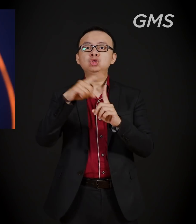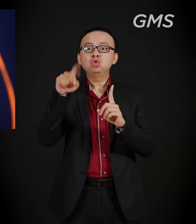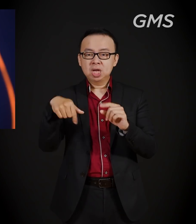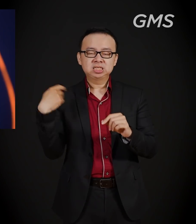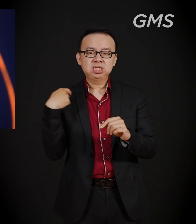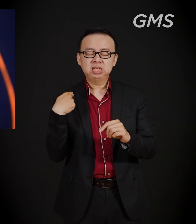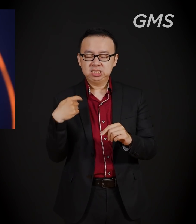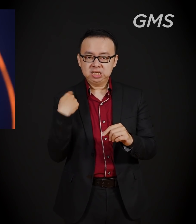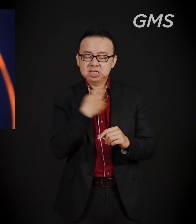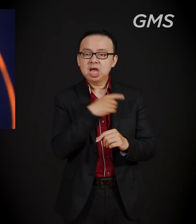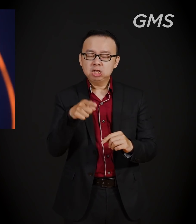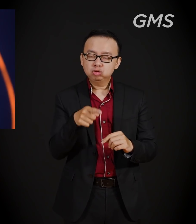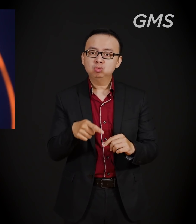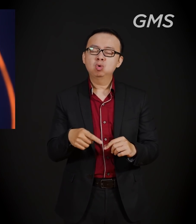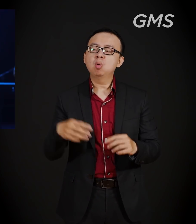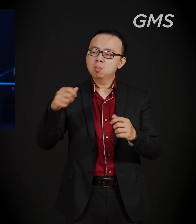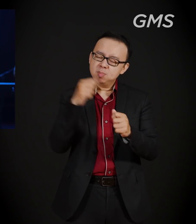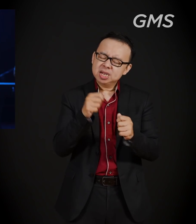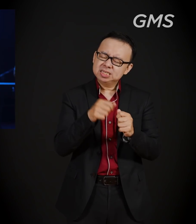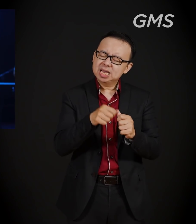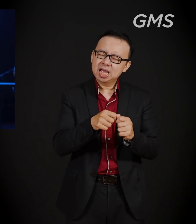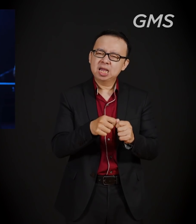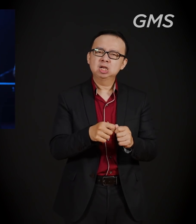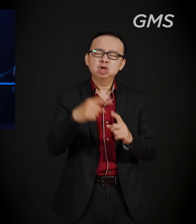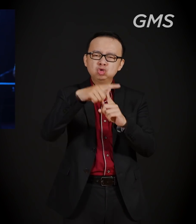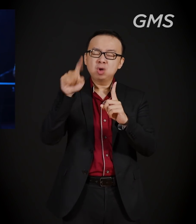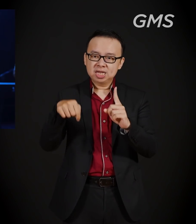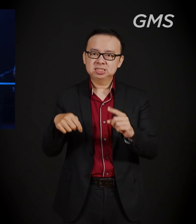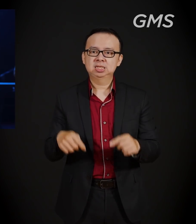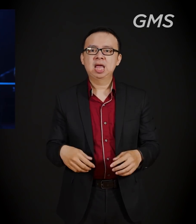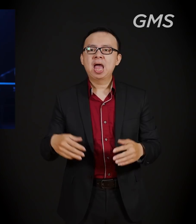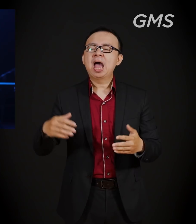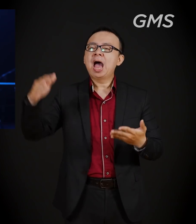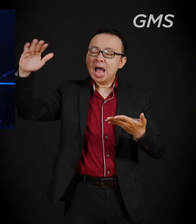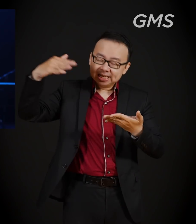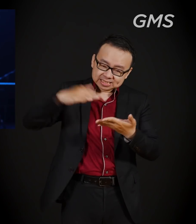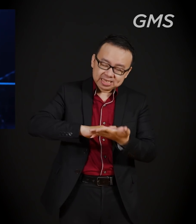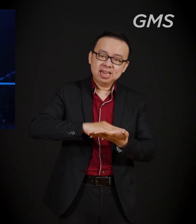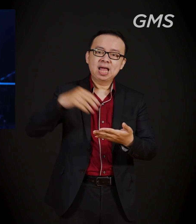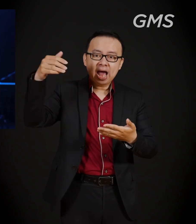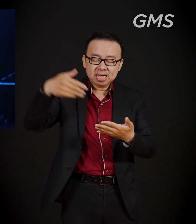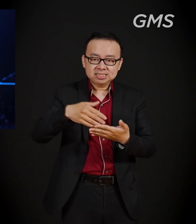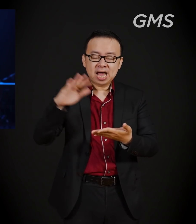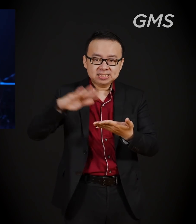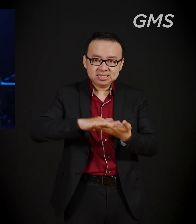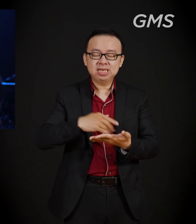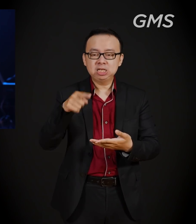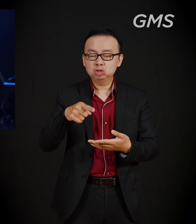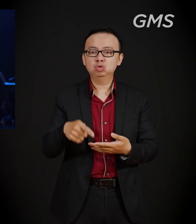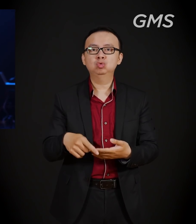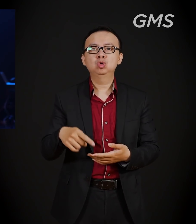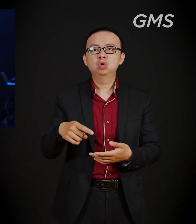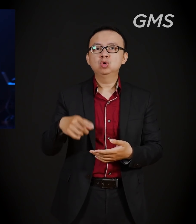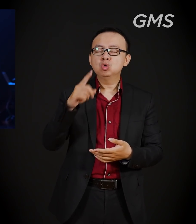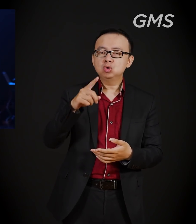kita kan hanya melakukan tugas. Hasilnya itu urusan Tuhan, tapi sebaliknya. Juga jangan sombong, dia